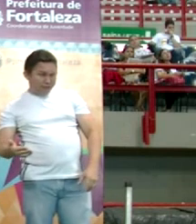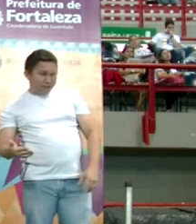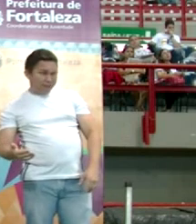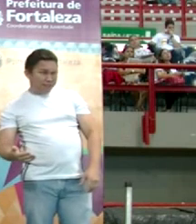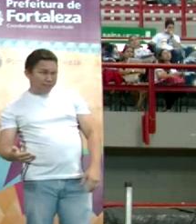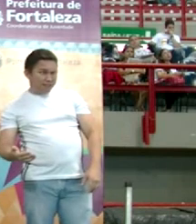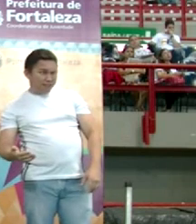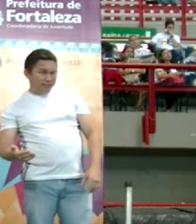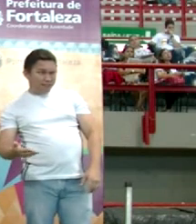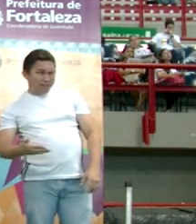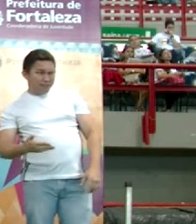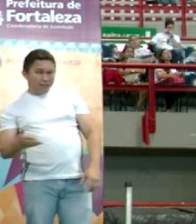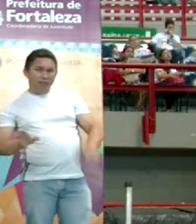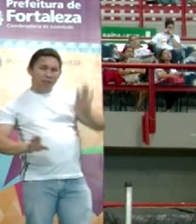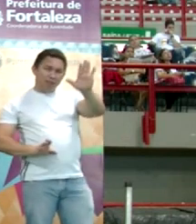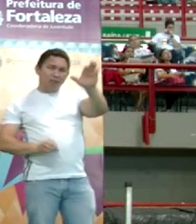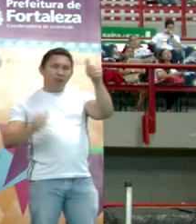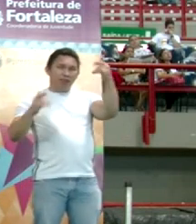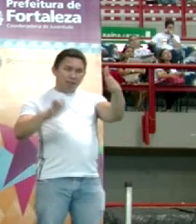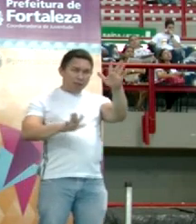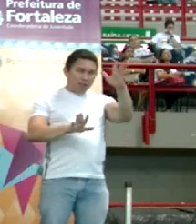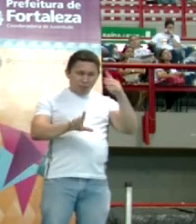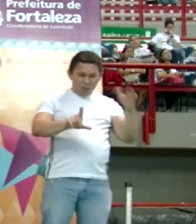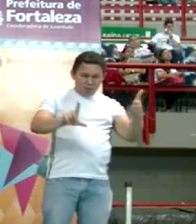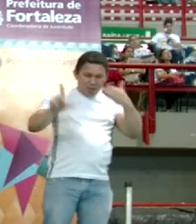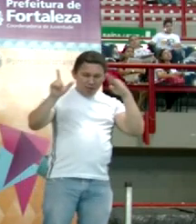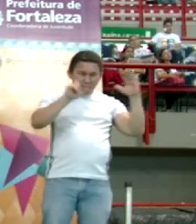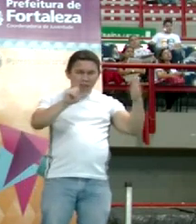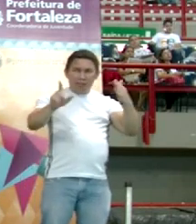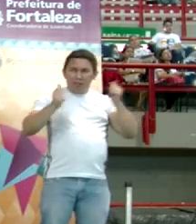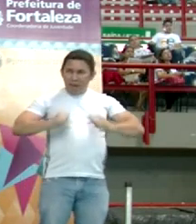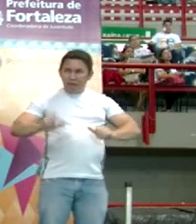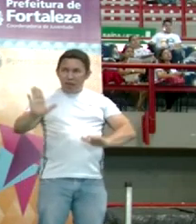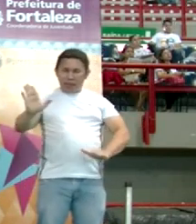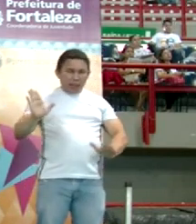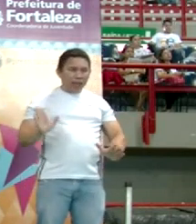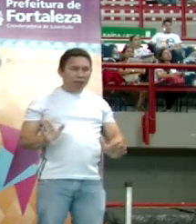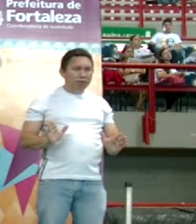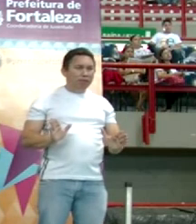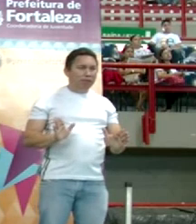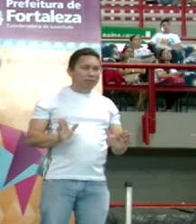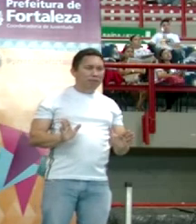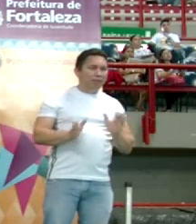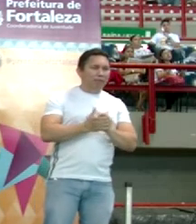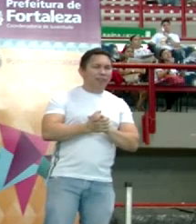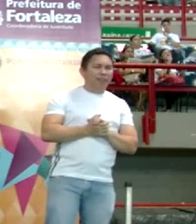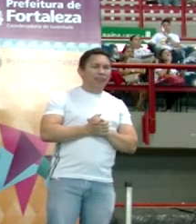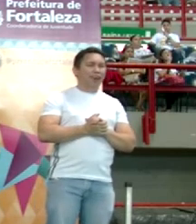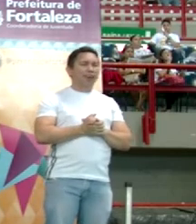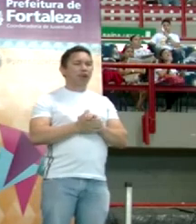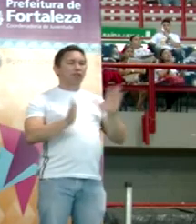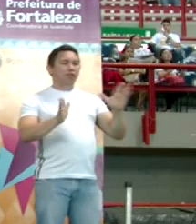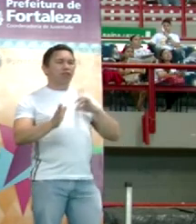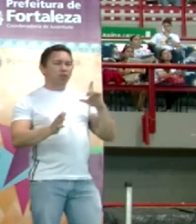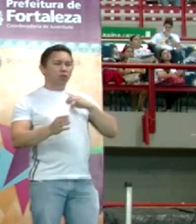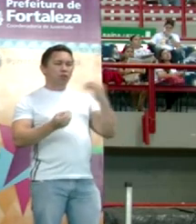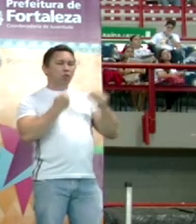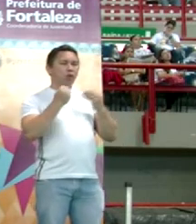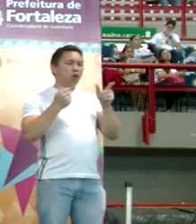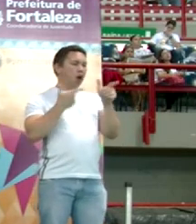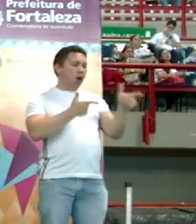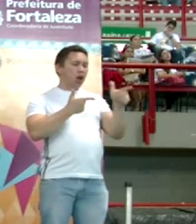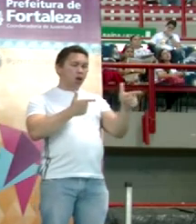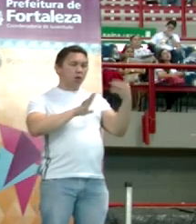Deve ser injuntiva. Daqui a pouco eu falo que a gente vai ver a conativa. Apressado. Como classificar a função